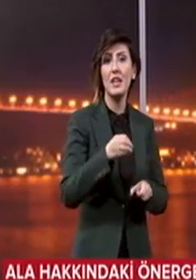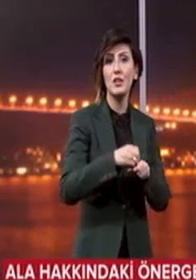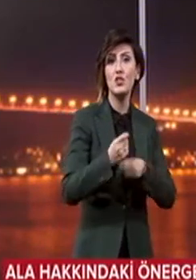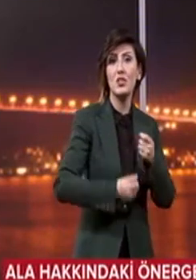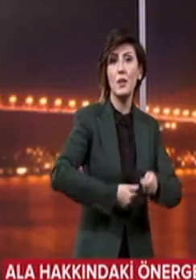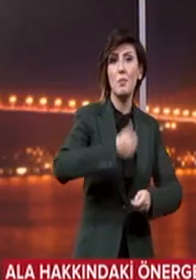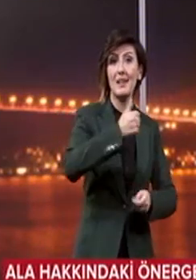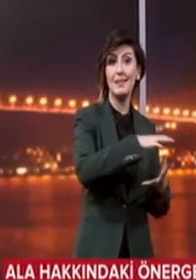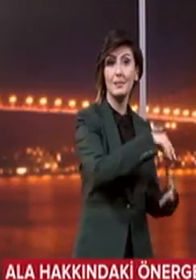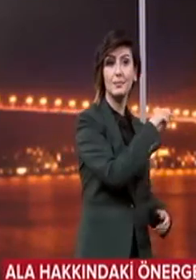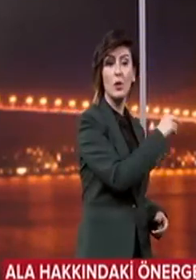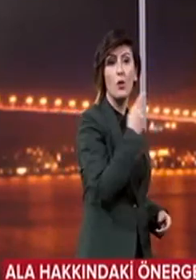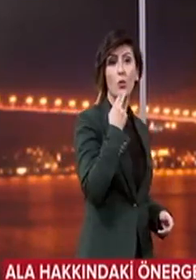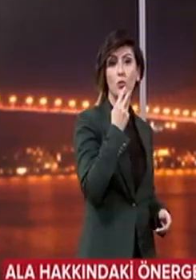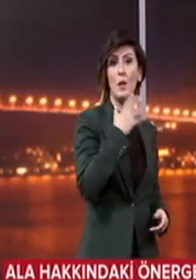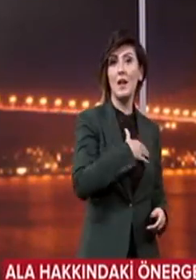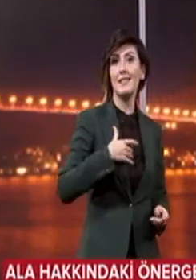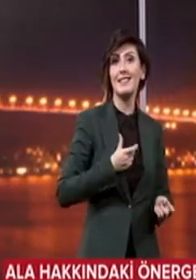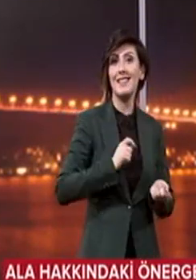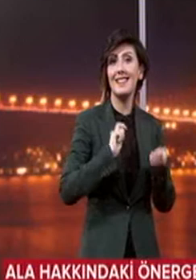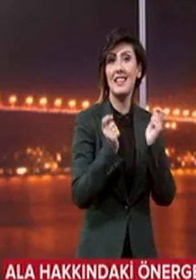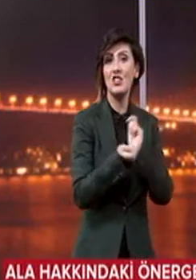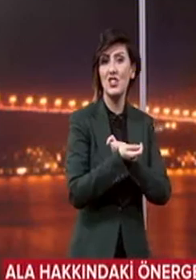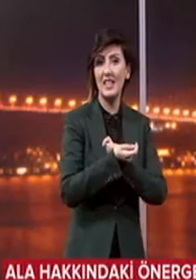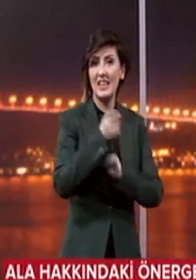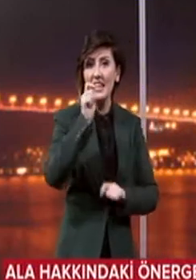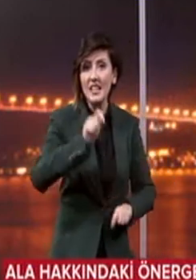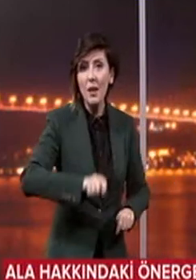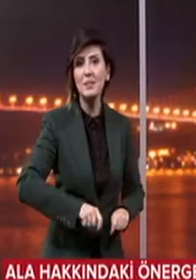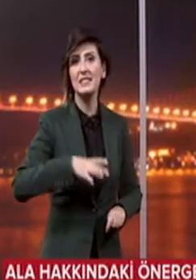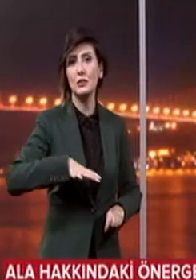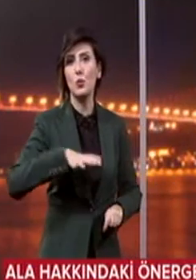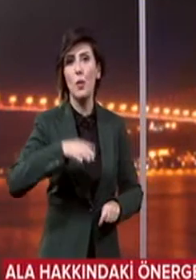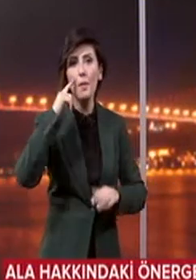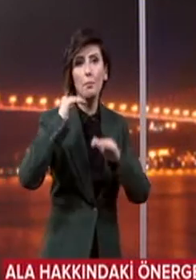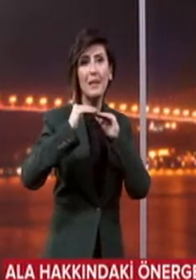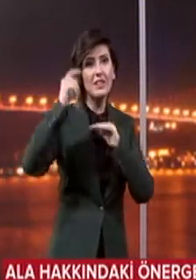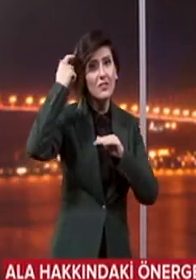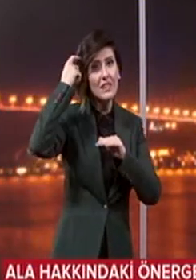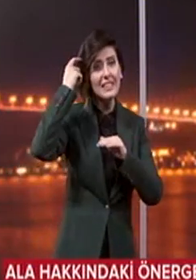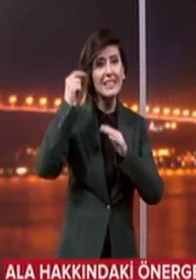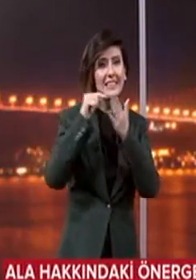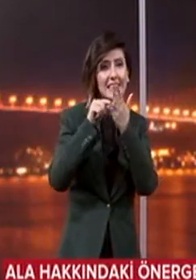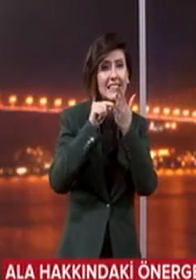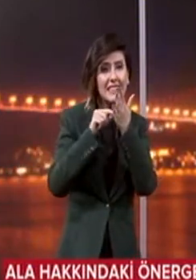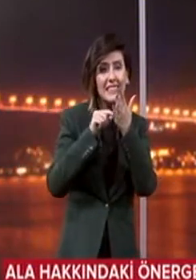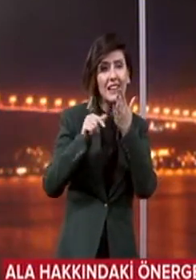İçişleri Bakanı Ala konuşmasında anayasa değişikliği vurgusu yaptı. Milletin iradesinin satır aralarında gasp edildiğini ifade